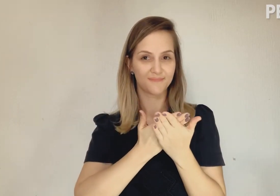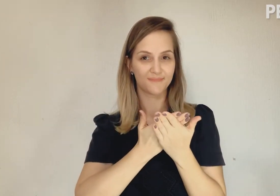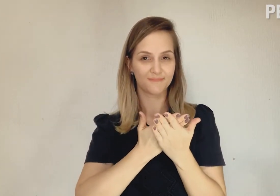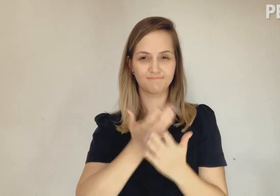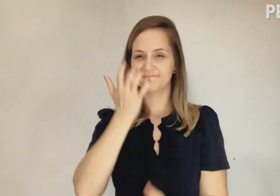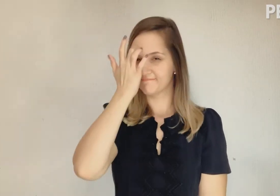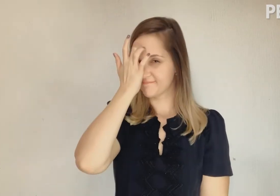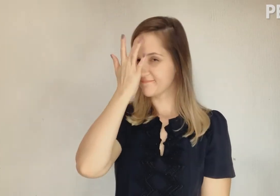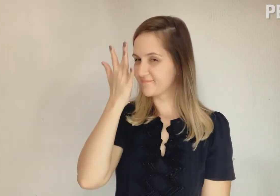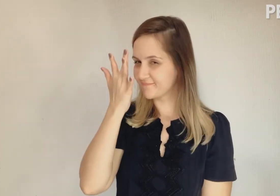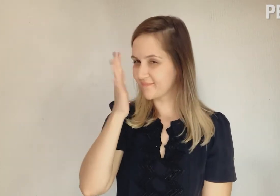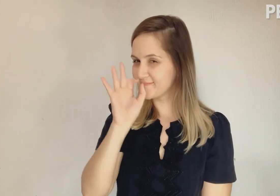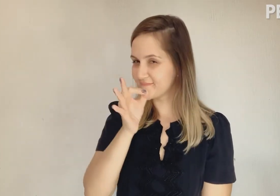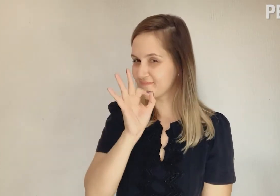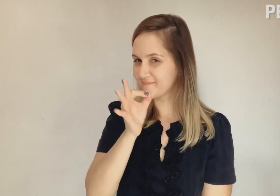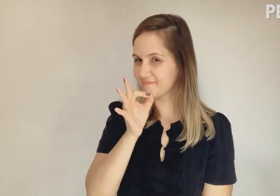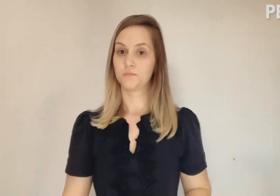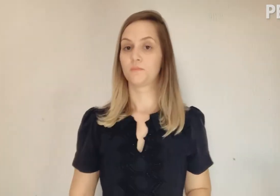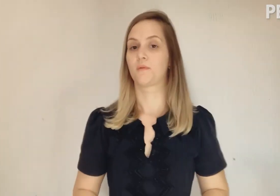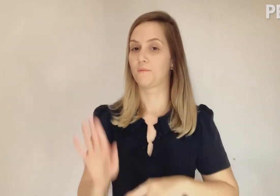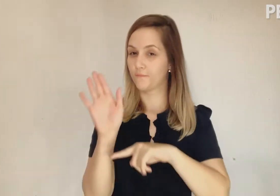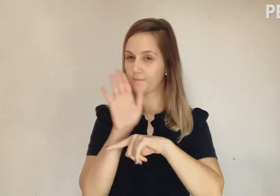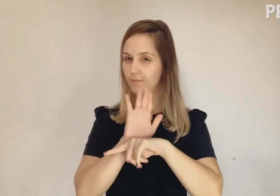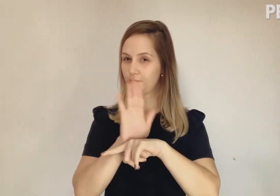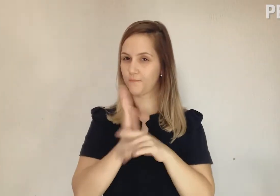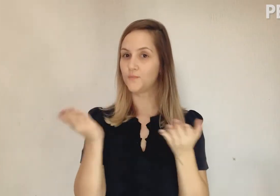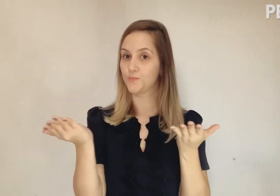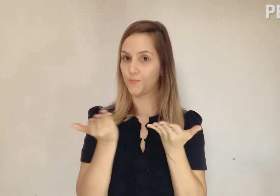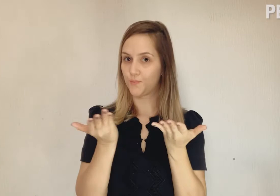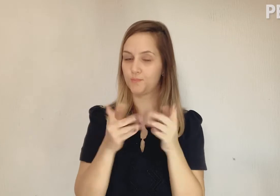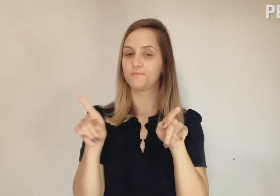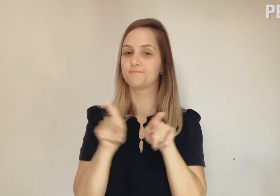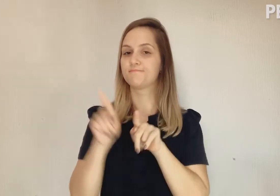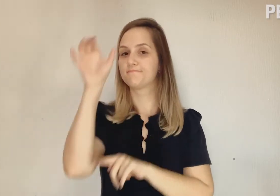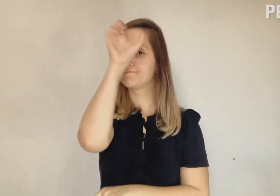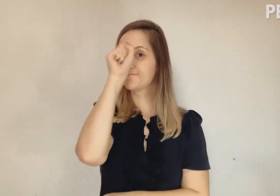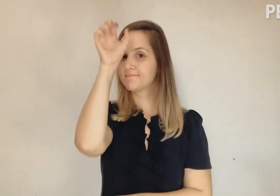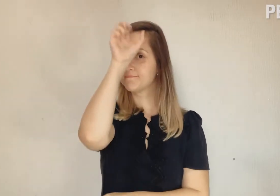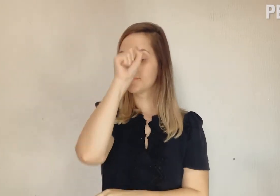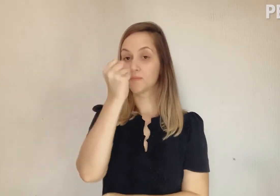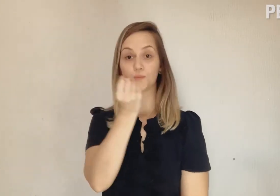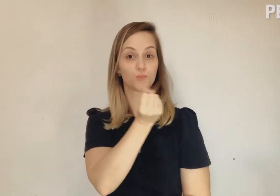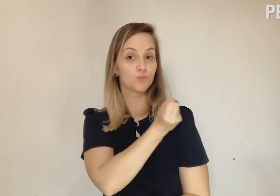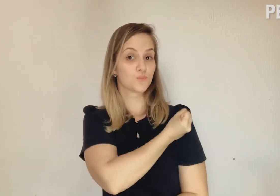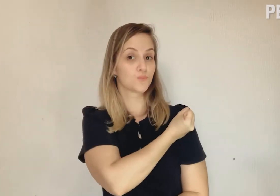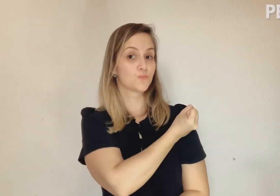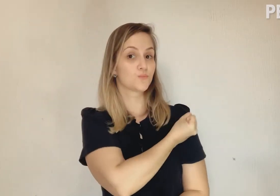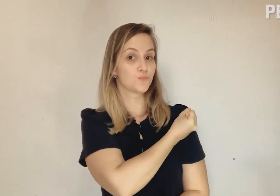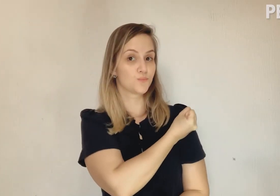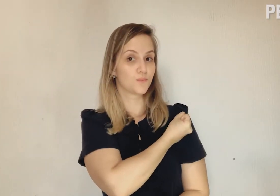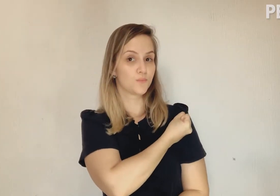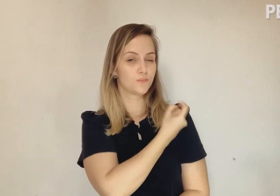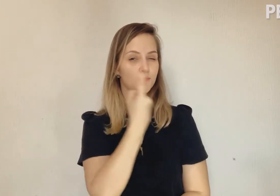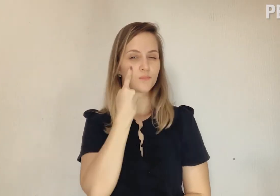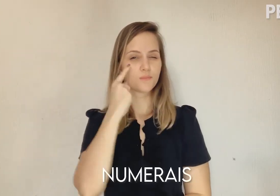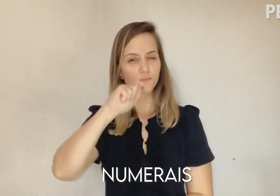Escola. Este é o sinal de escola. Fácil, não é? No vídeo de hoje, nós vamos aprender também os